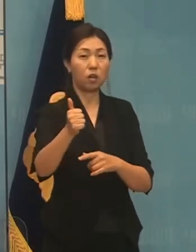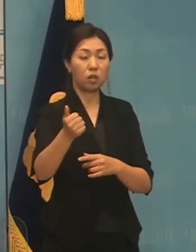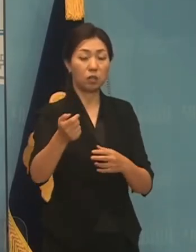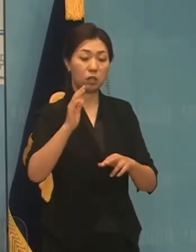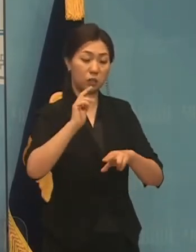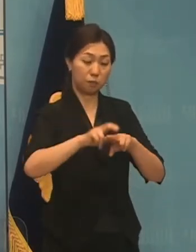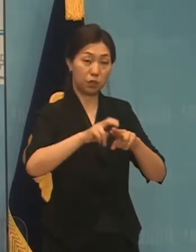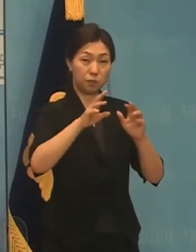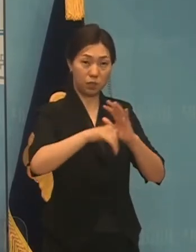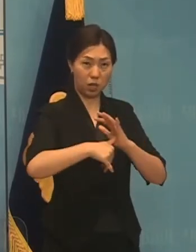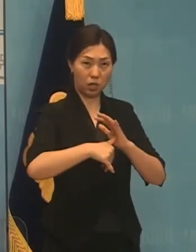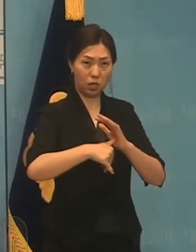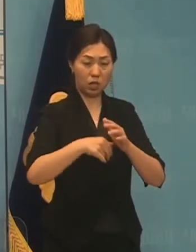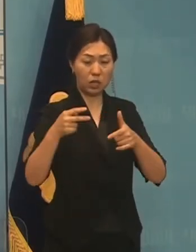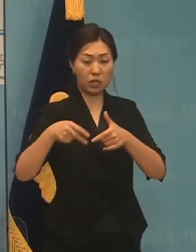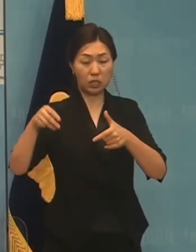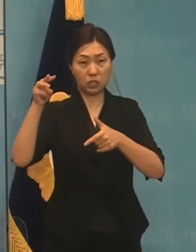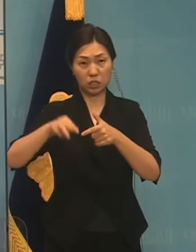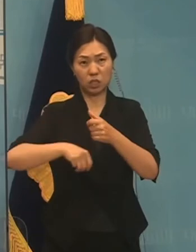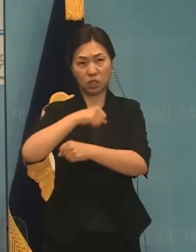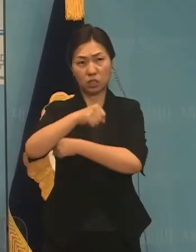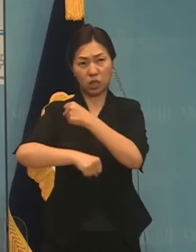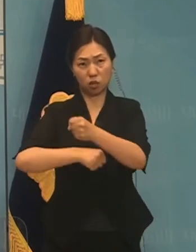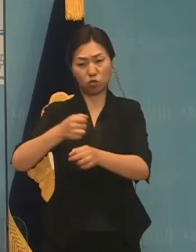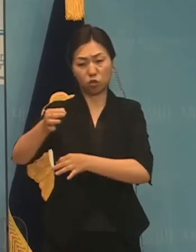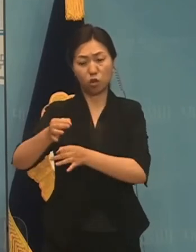인천을 경제자유구역으로 지정을 하고